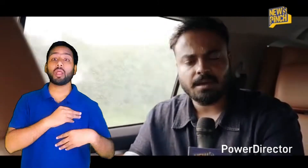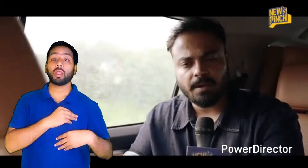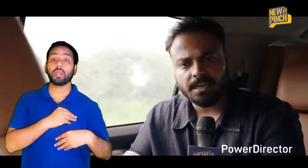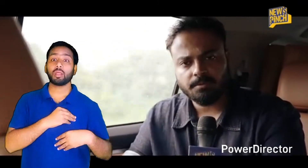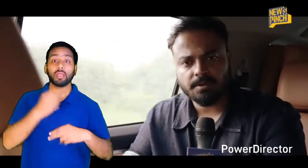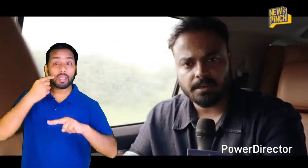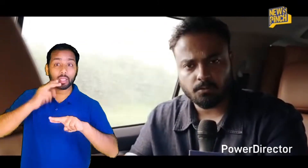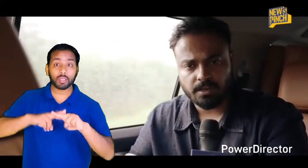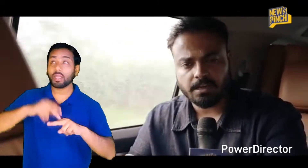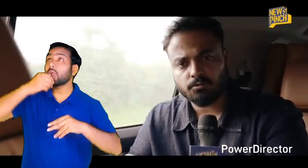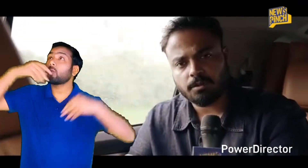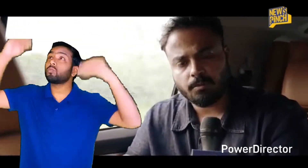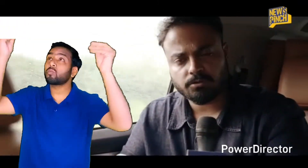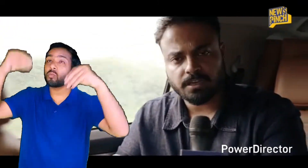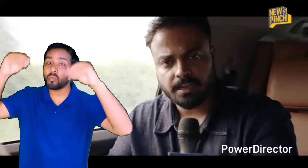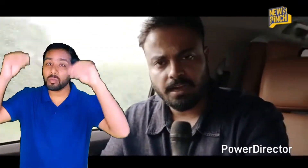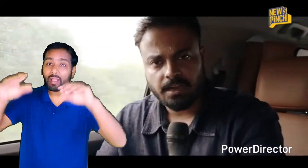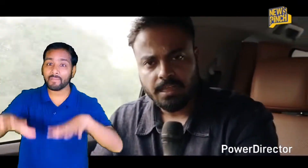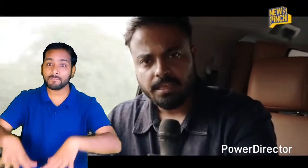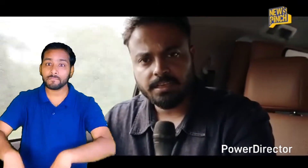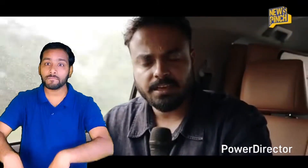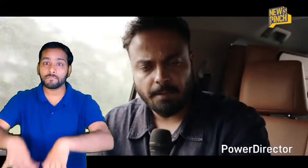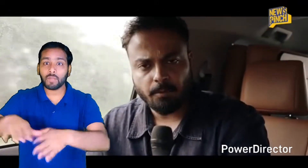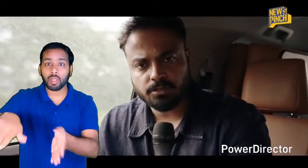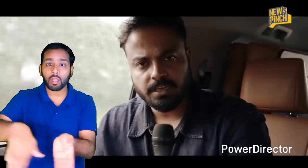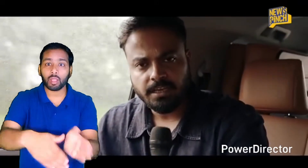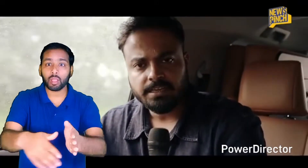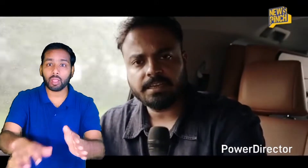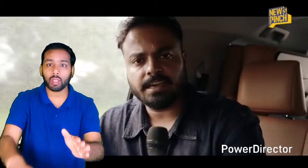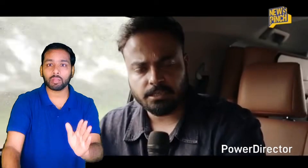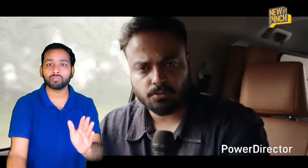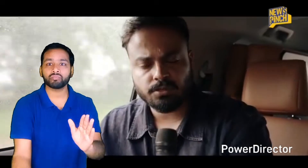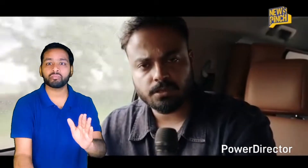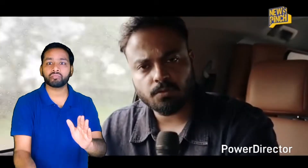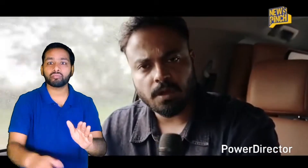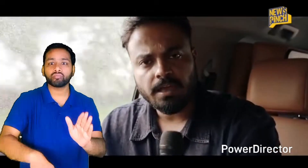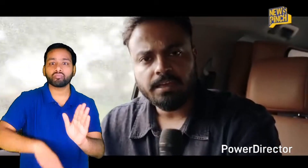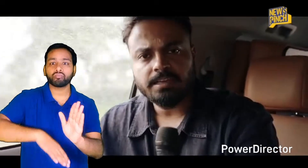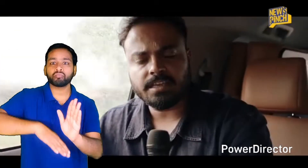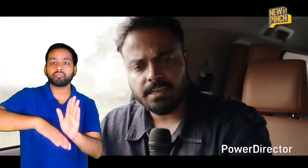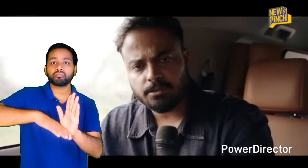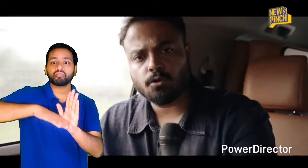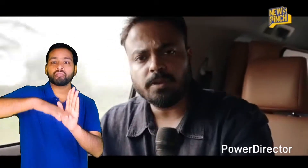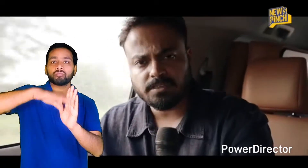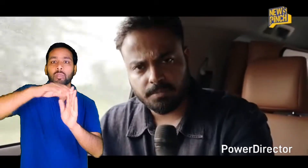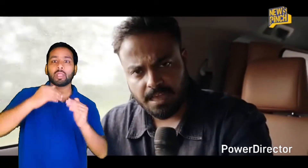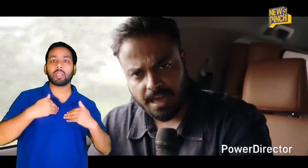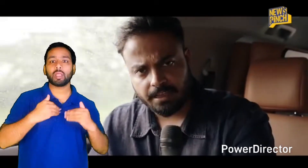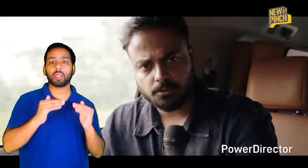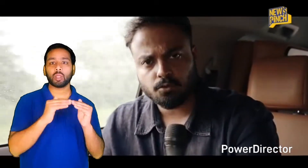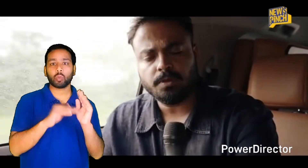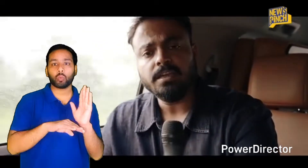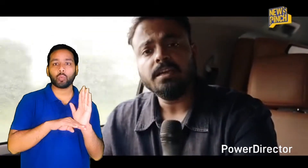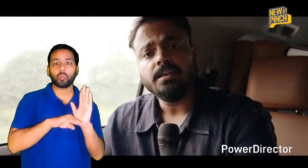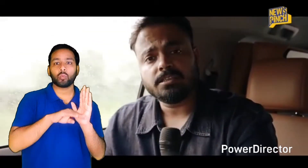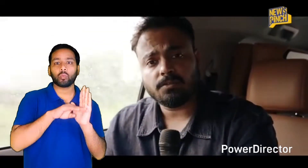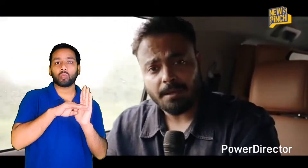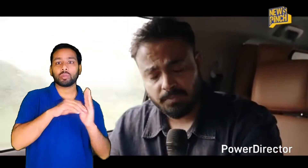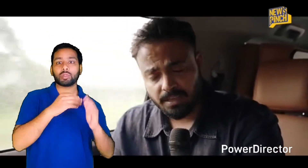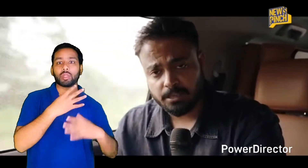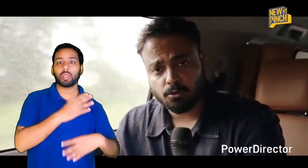वो जहर का पानी भी मिलकर उनके घरों तक पहुंच जाएगा। ये ना पहुंचे, ये कैसे सुनिश्चित होगा? इसके लिए जो भी जिम्मेदार हैं, जो